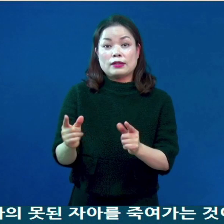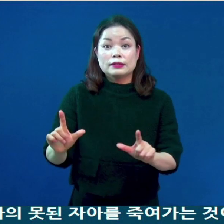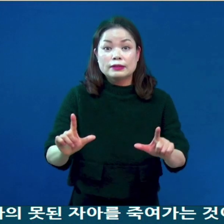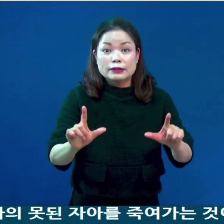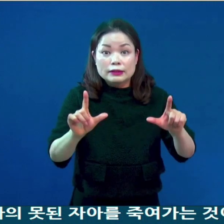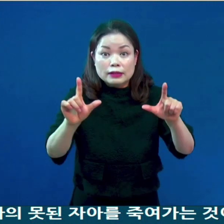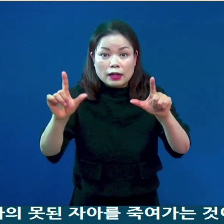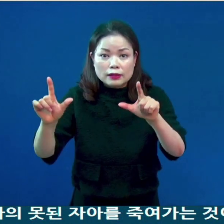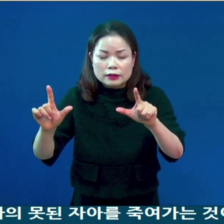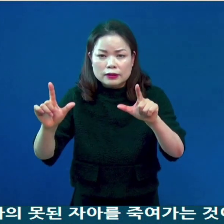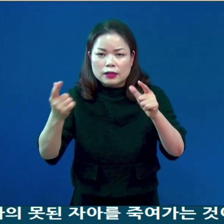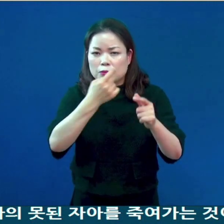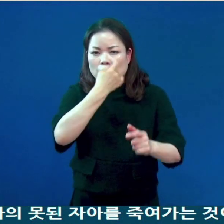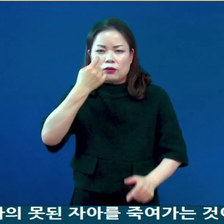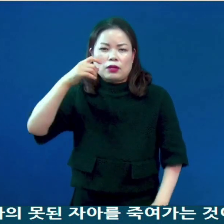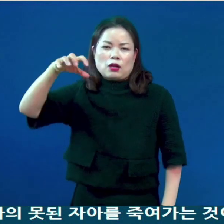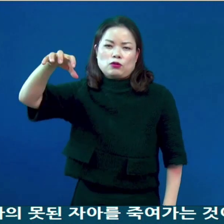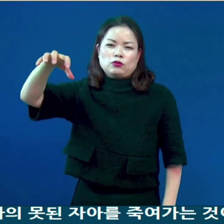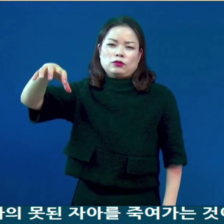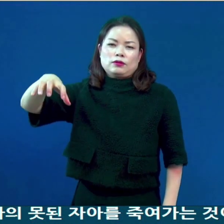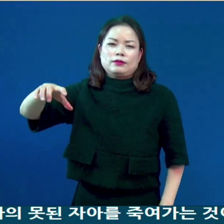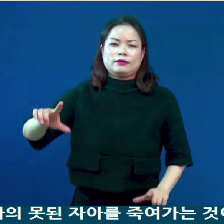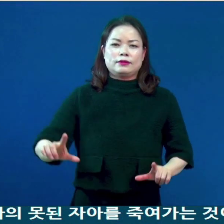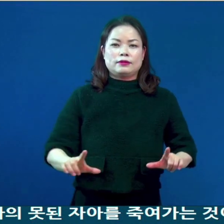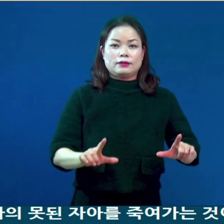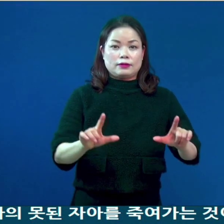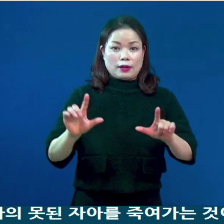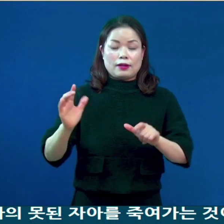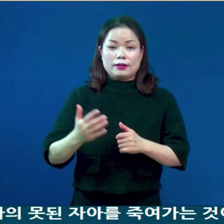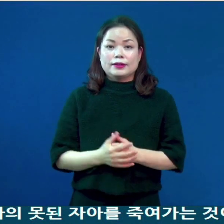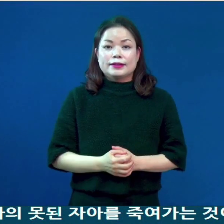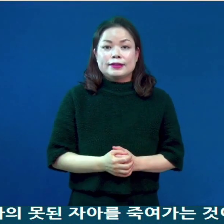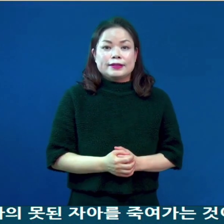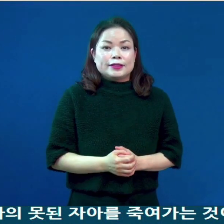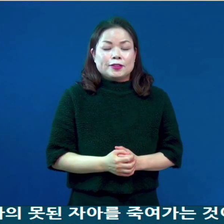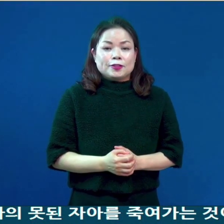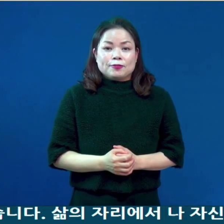삶의 현장 속에서 살아야 한다는 것이죠.